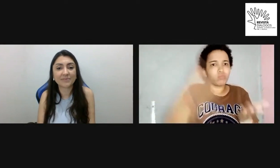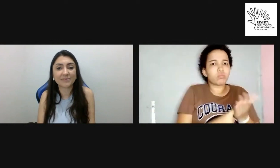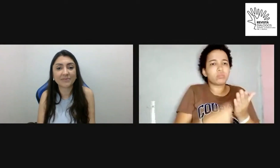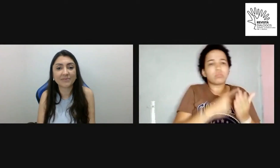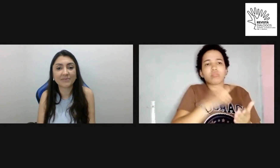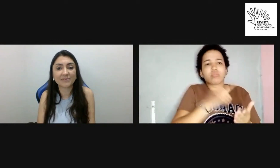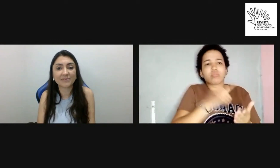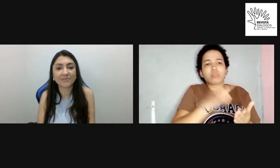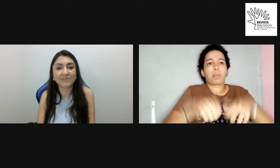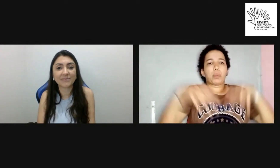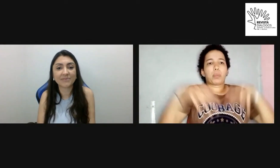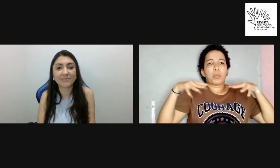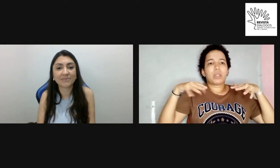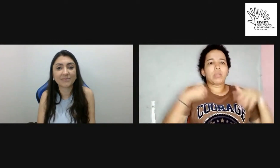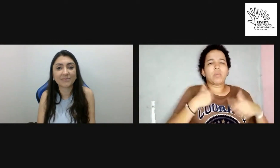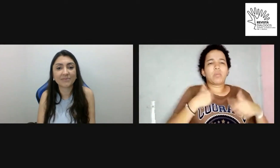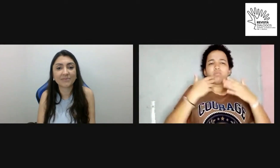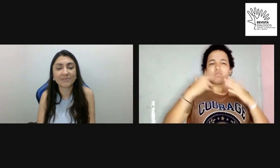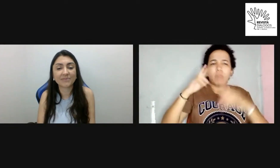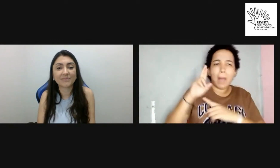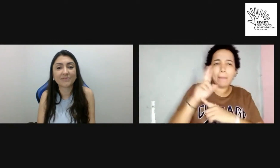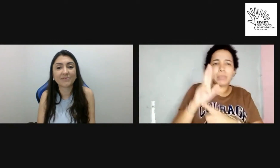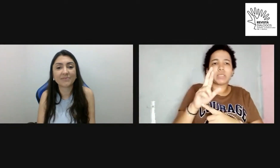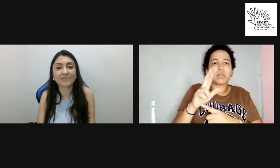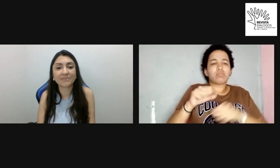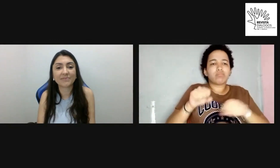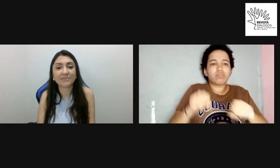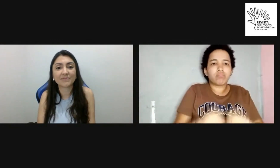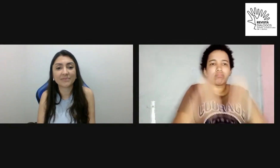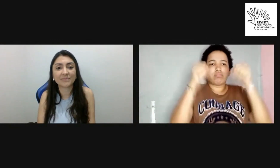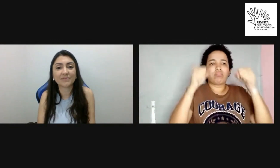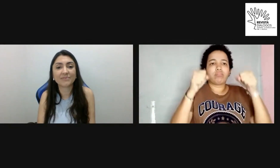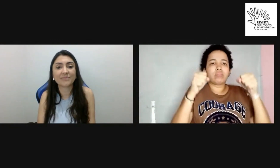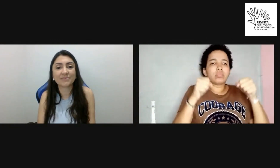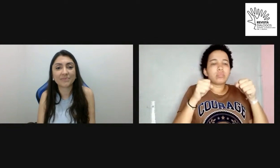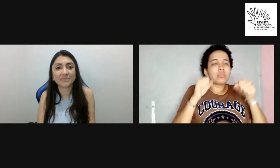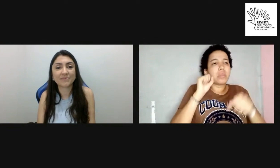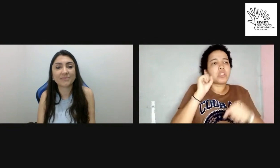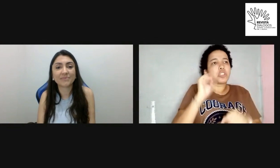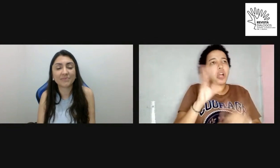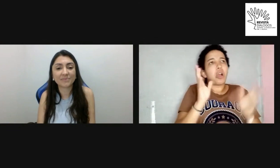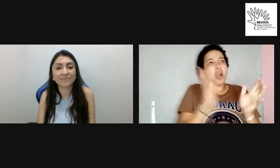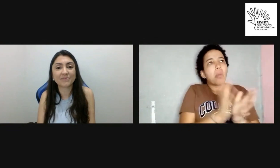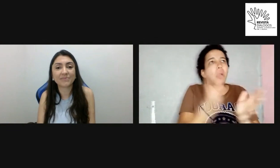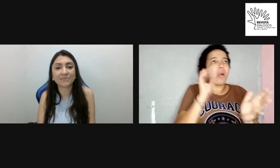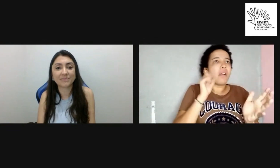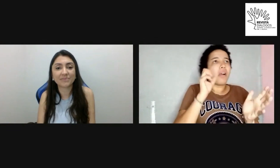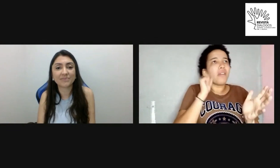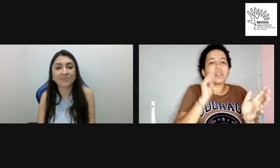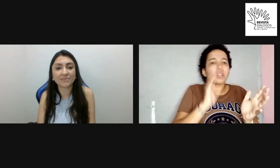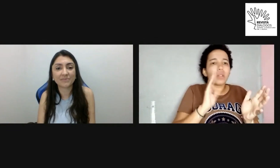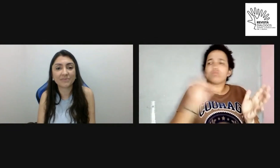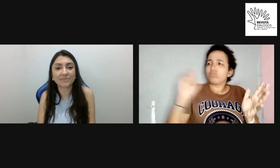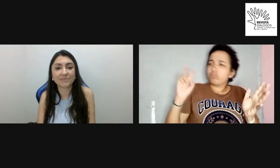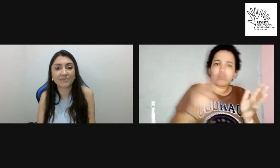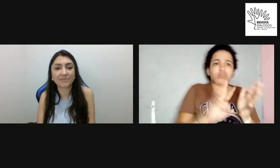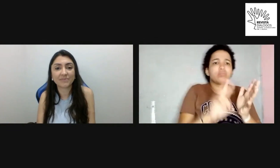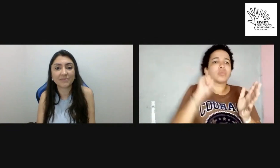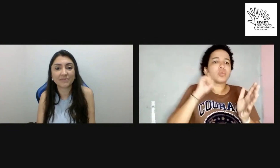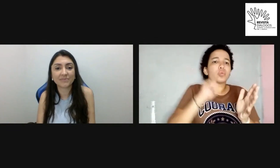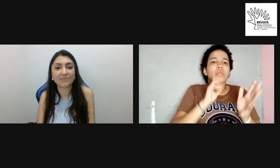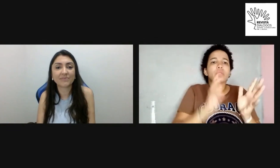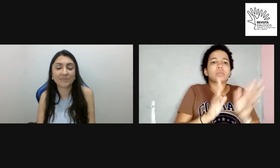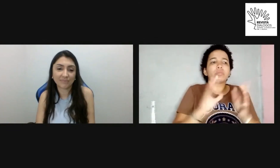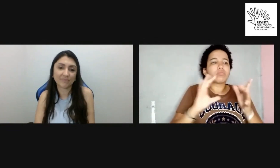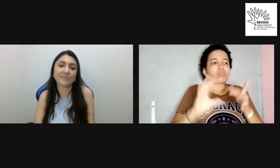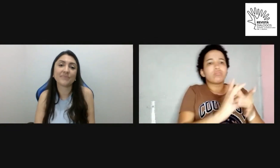ouvinte, e sim unir surdos e ouvintes numa mesma plateia. Não iria haver